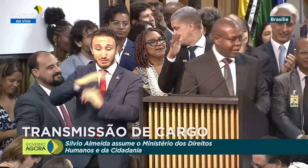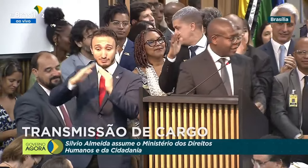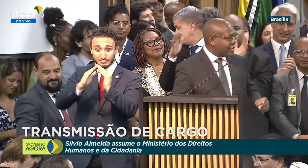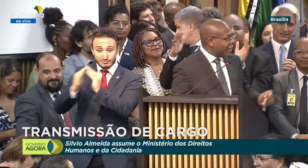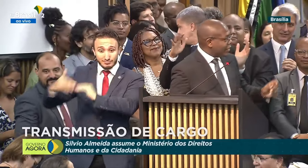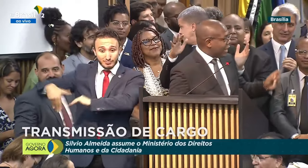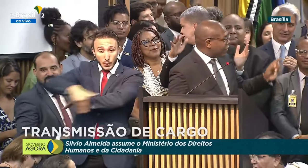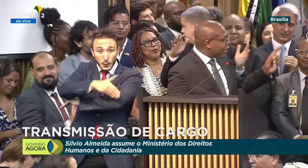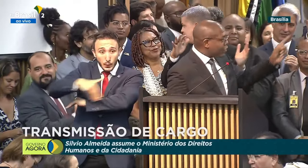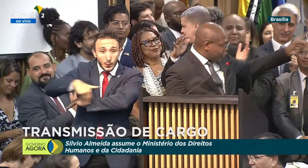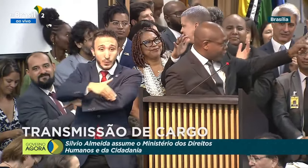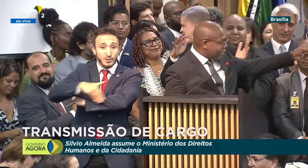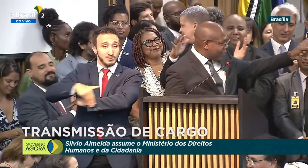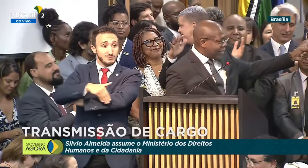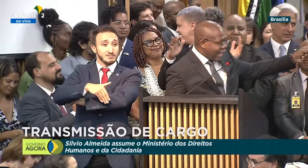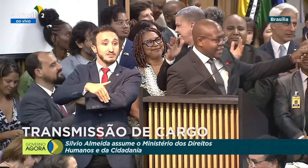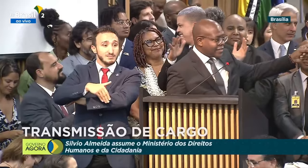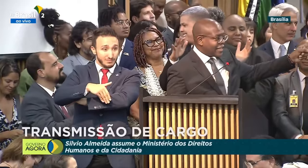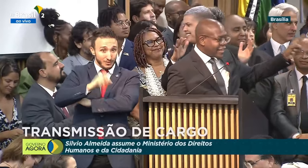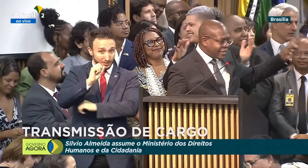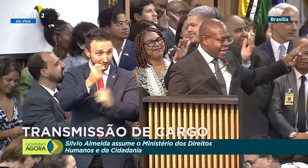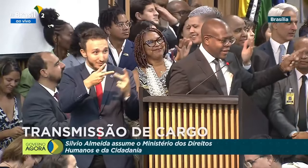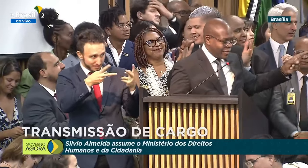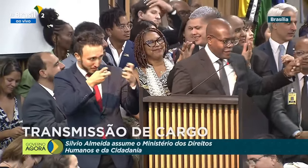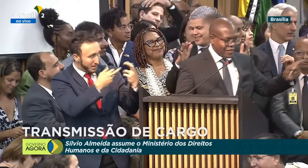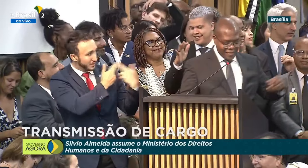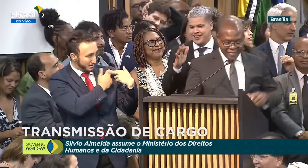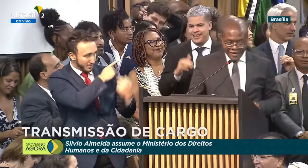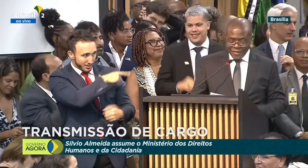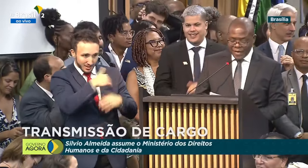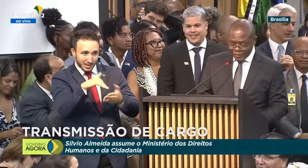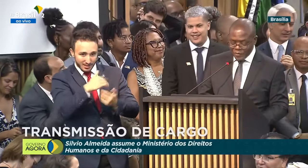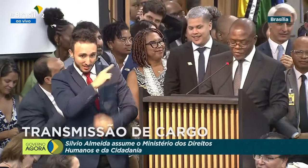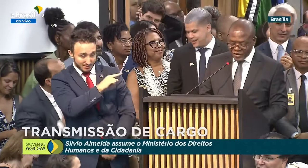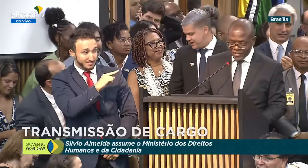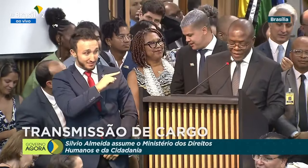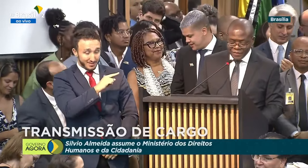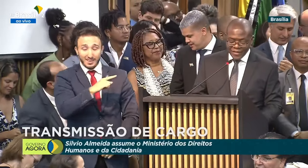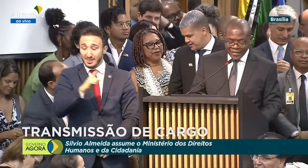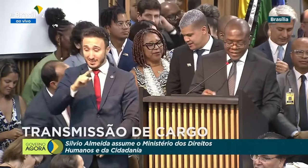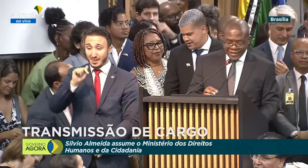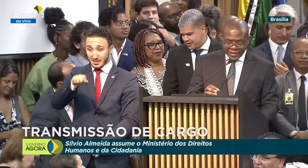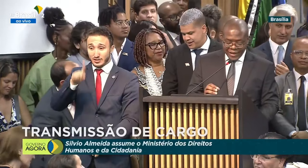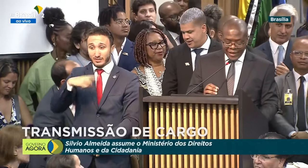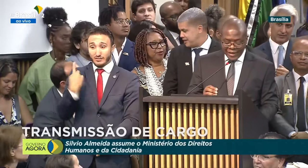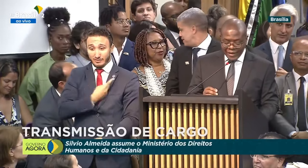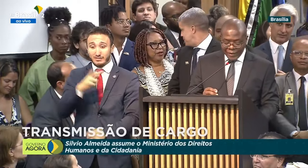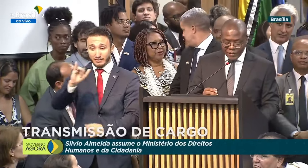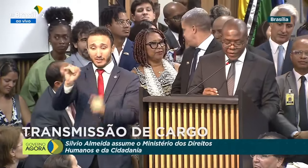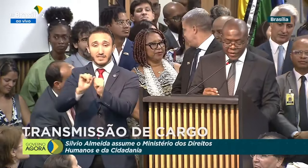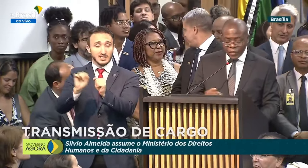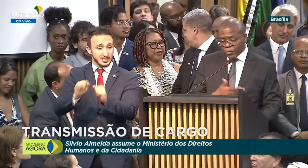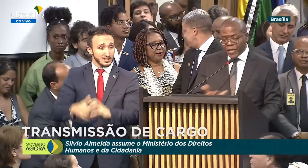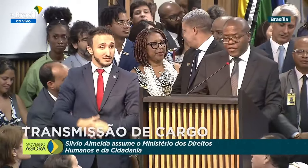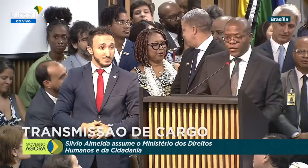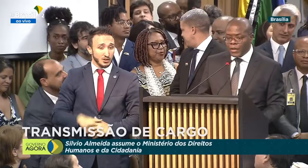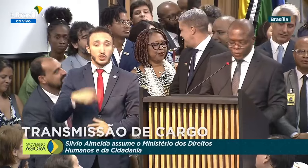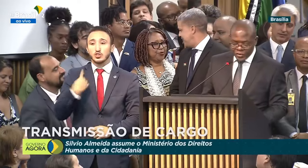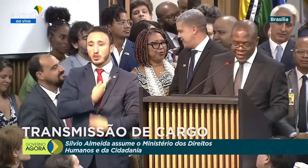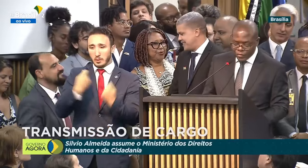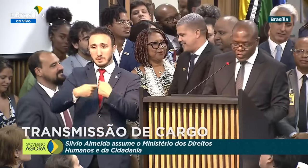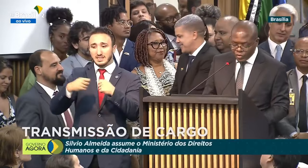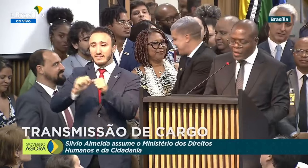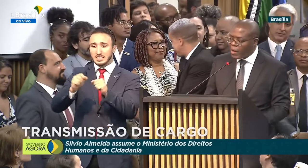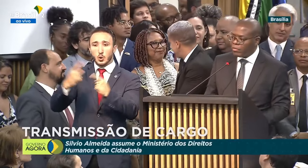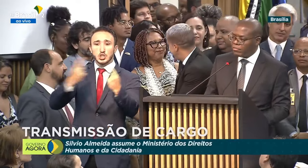rua tá vendo a sua responsabilidade Secretário é isso vamos fazer nós vamos ter que fazer